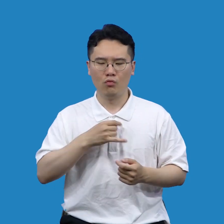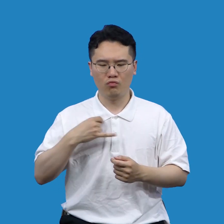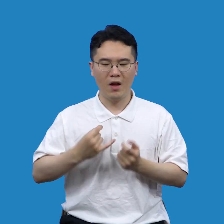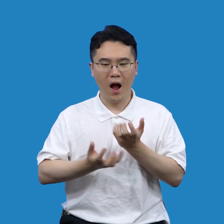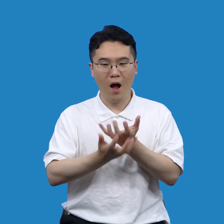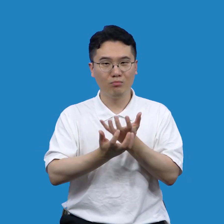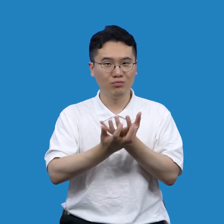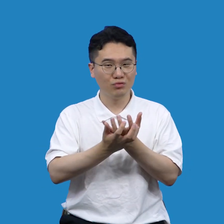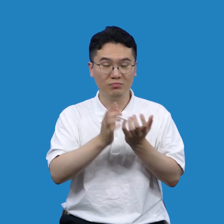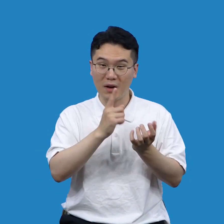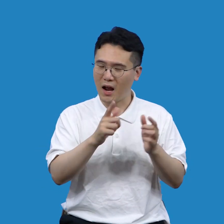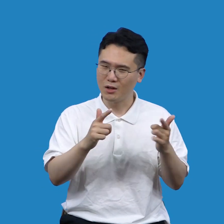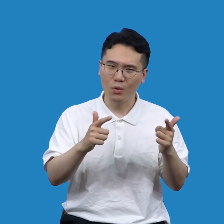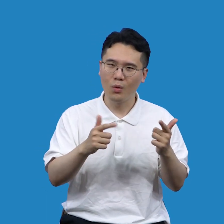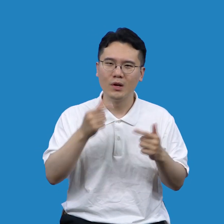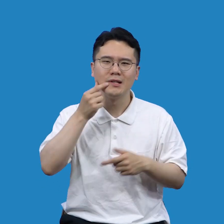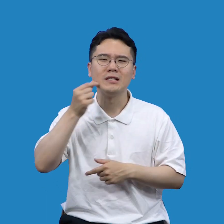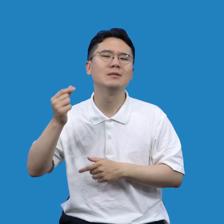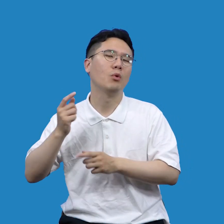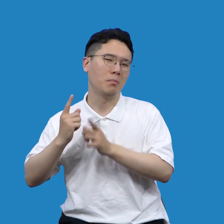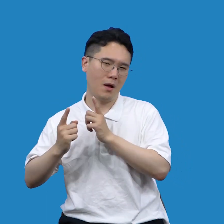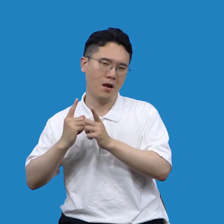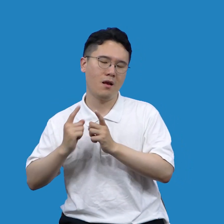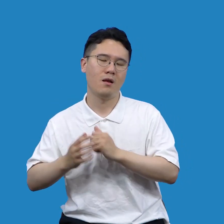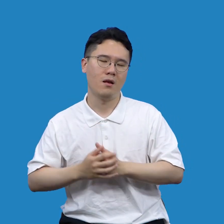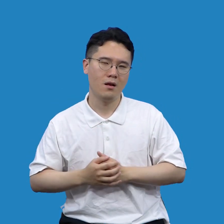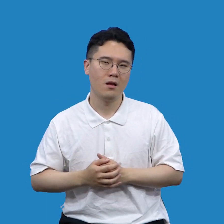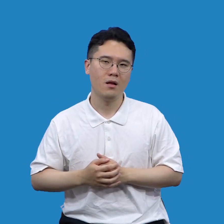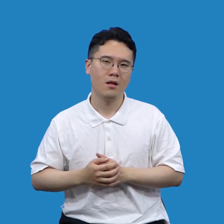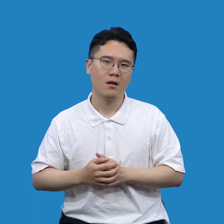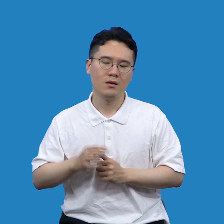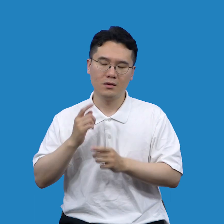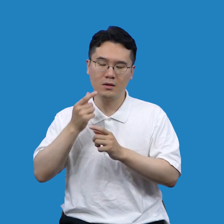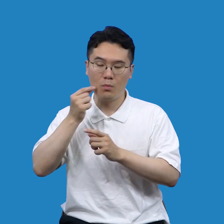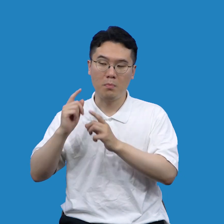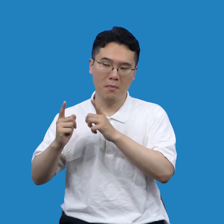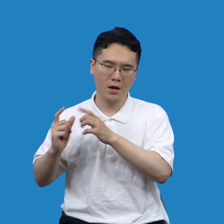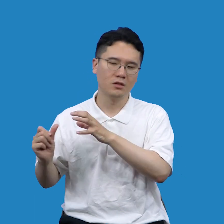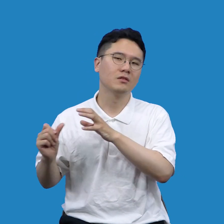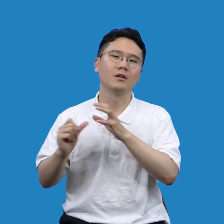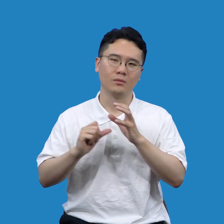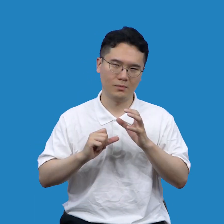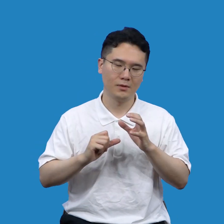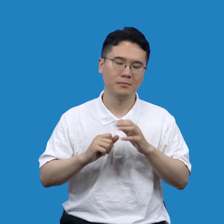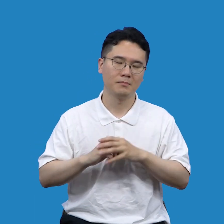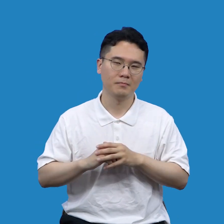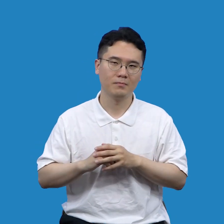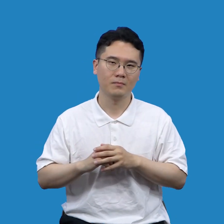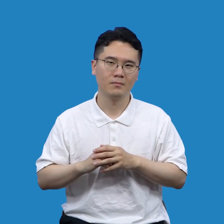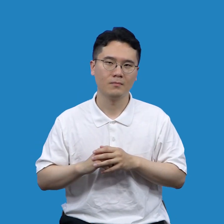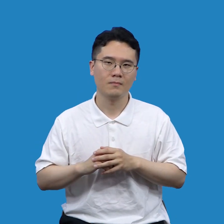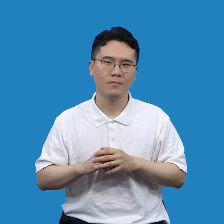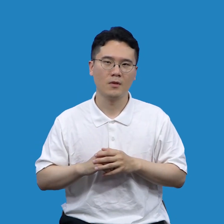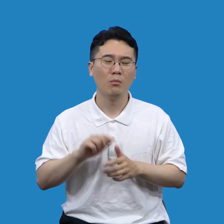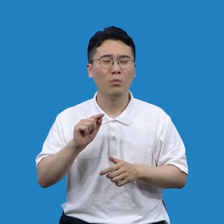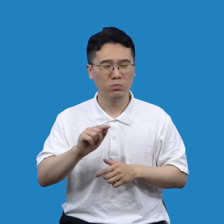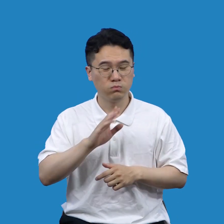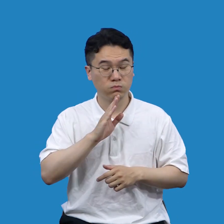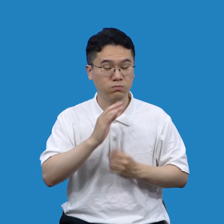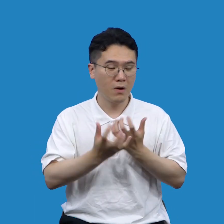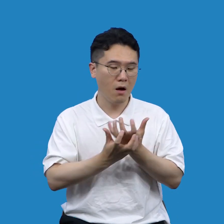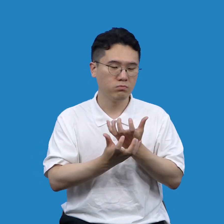일본어에서 온 것이라고 그래요. 가족이라는 단어가 일본어에서. 그러니까 순수 뭐 그것도 한문과 관련이